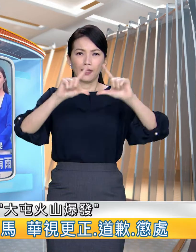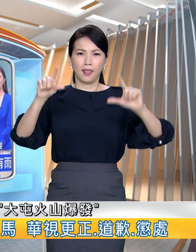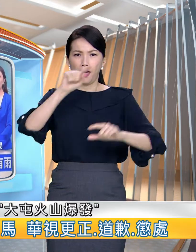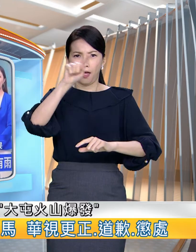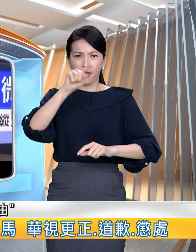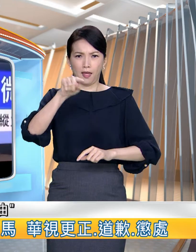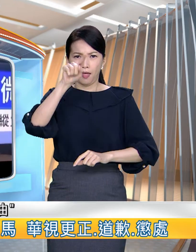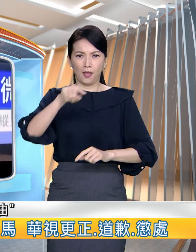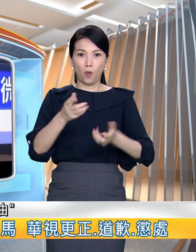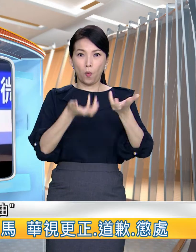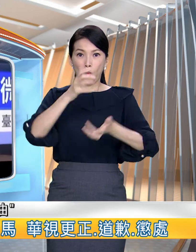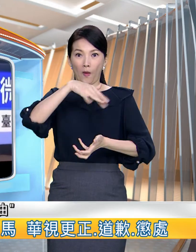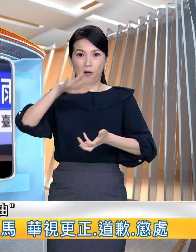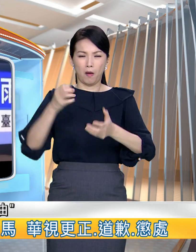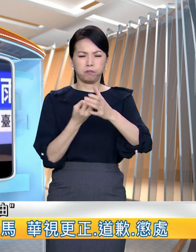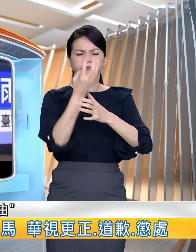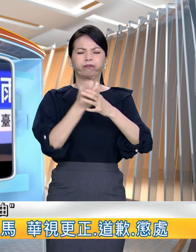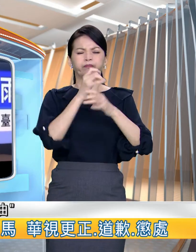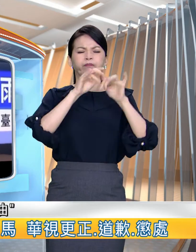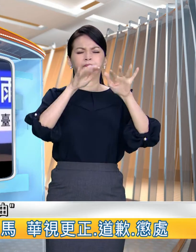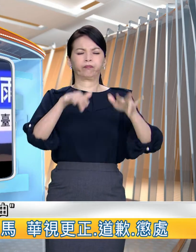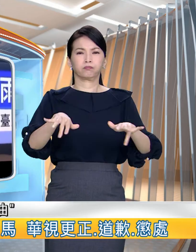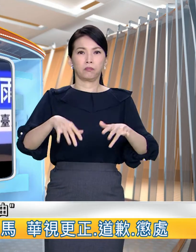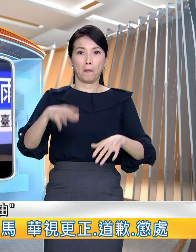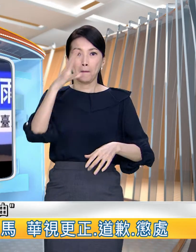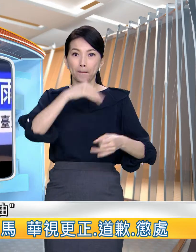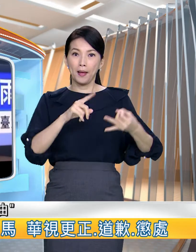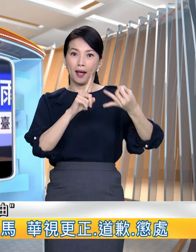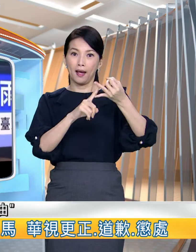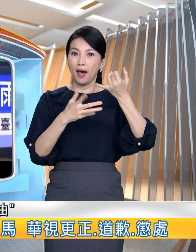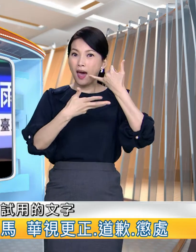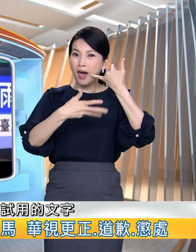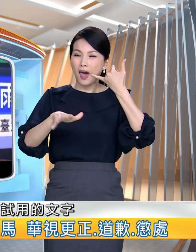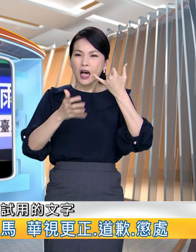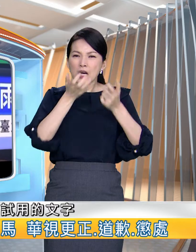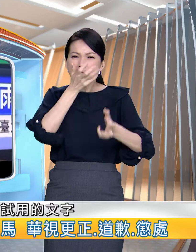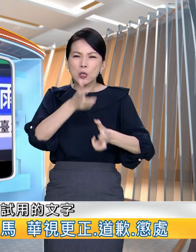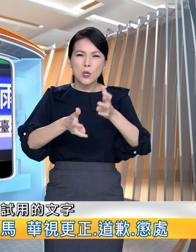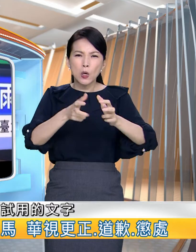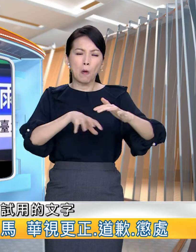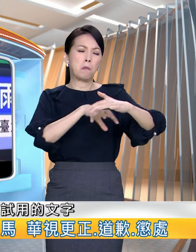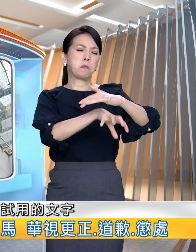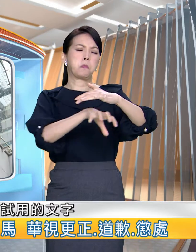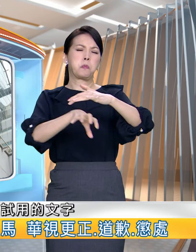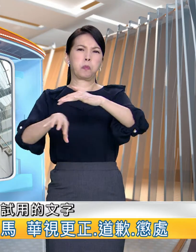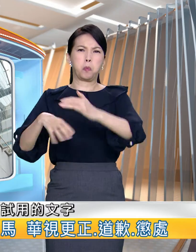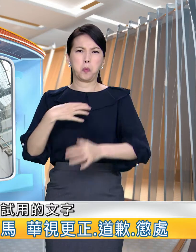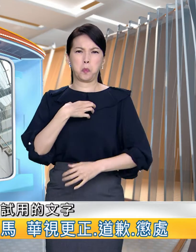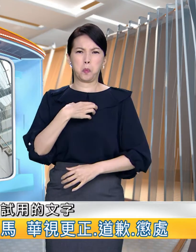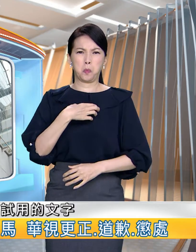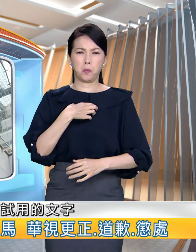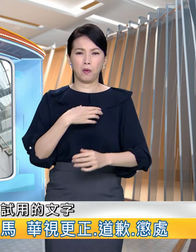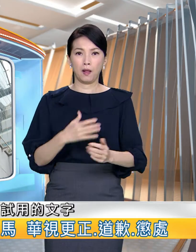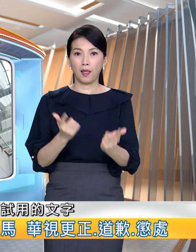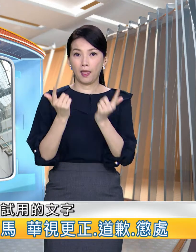发、巴士海峡发现石油、台北下冰雹等测试用的文字。